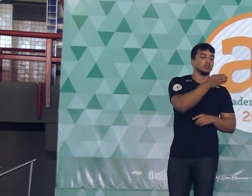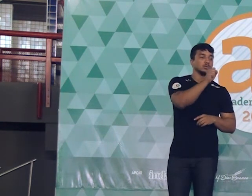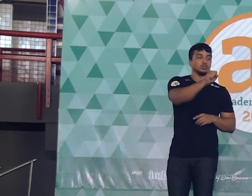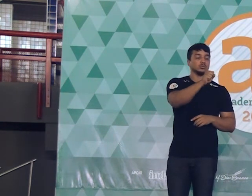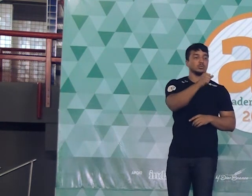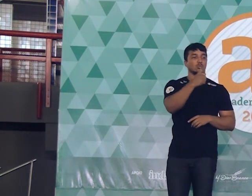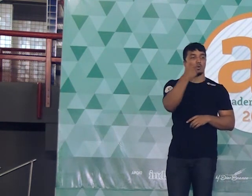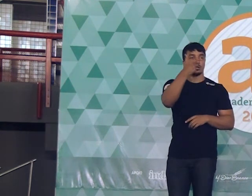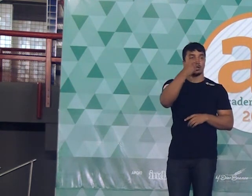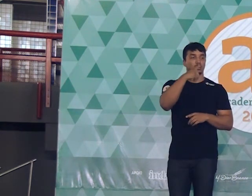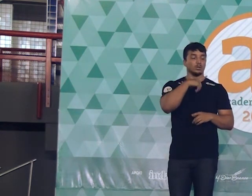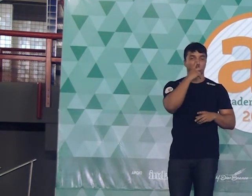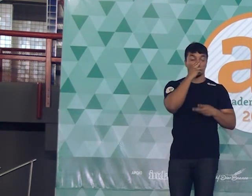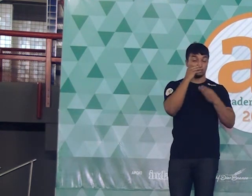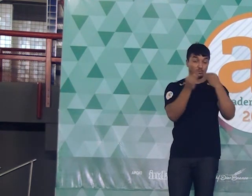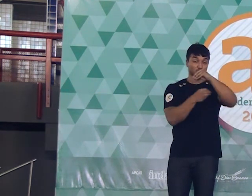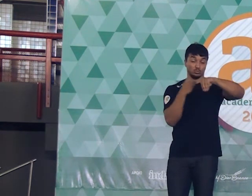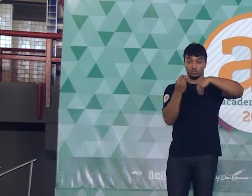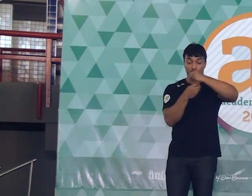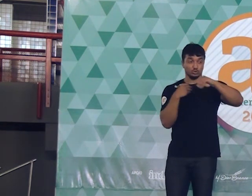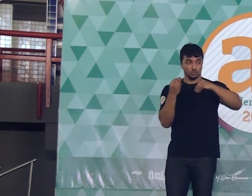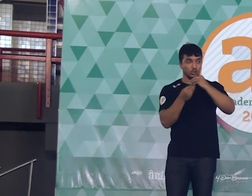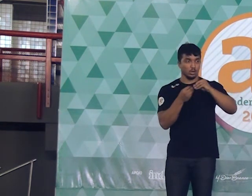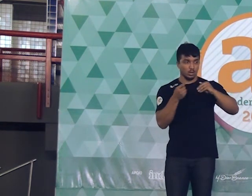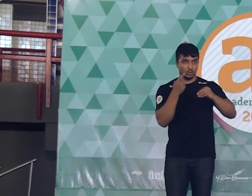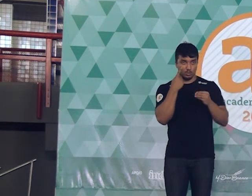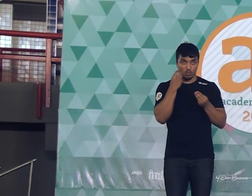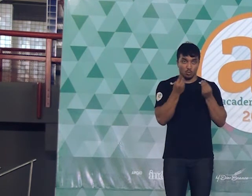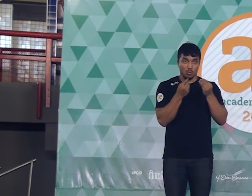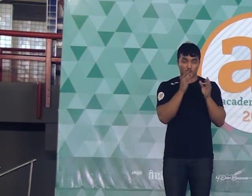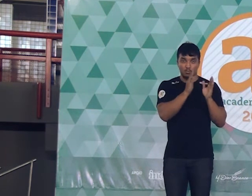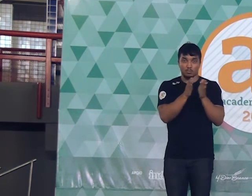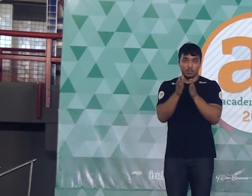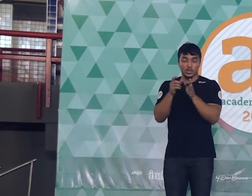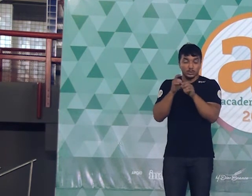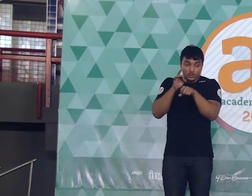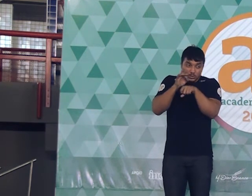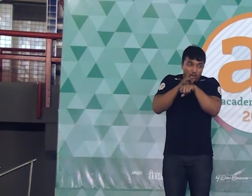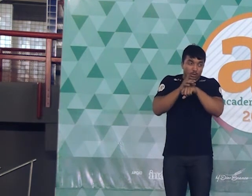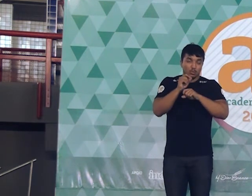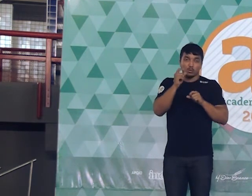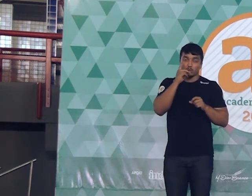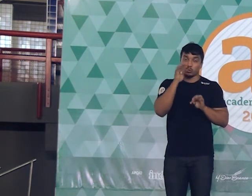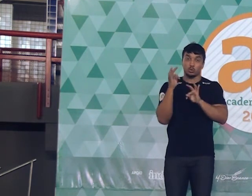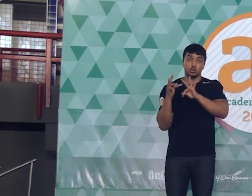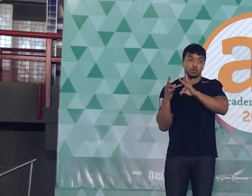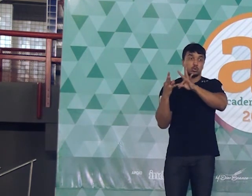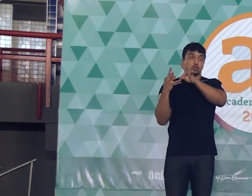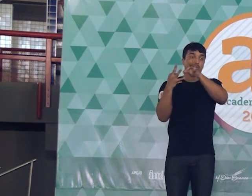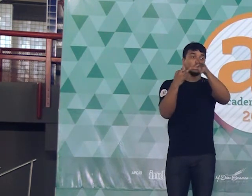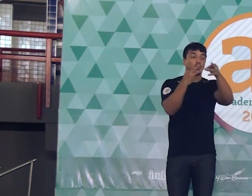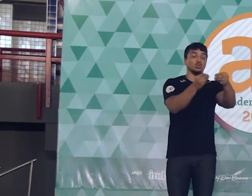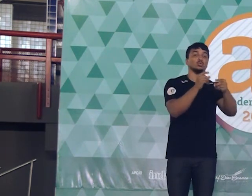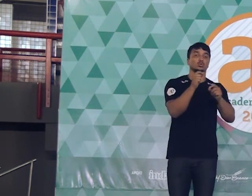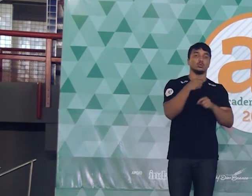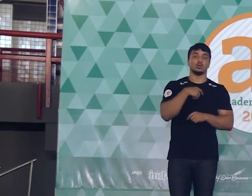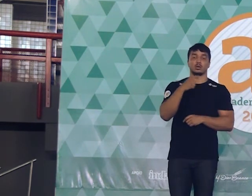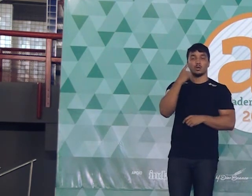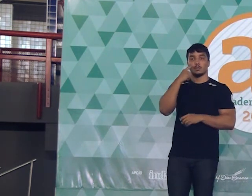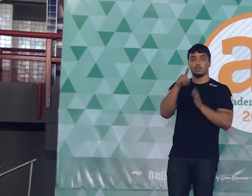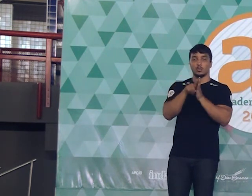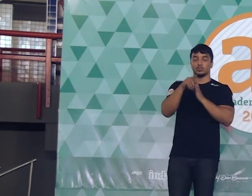quadrado. Está uma salada de unidades. Sugestão, joga todo mundo para